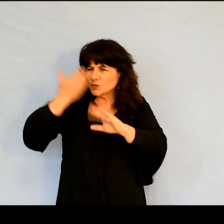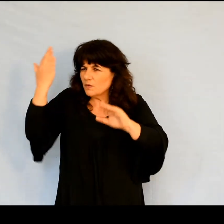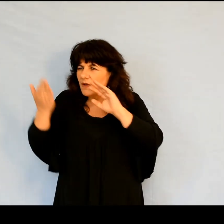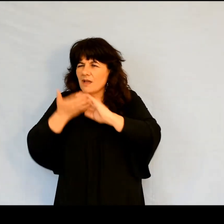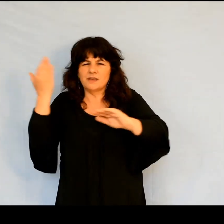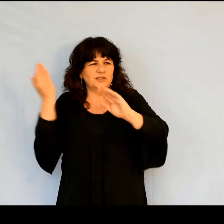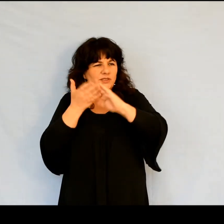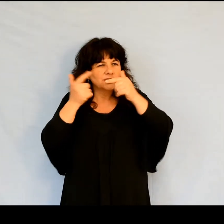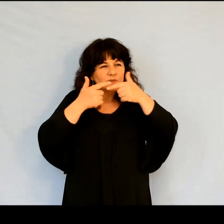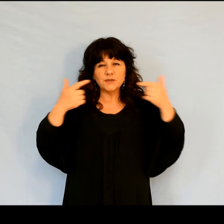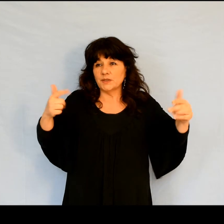Et ce fut ainsi.